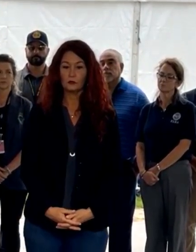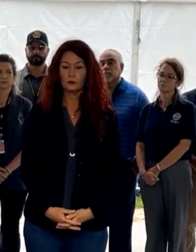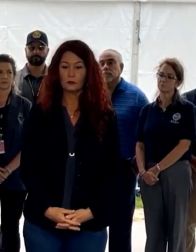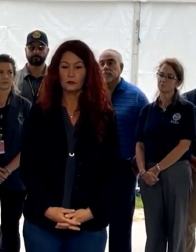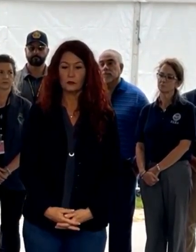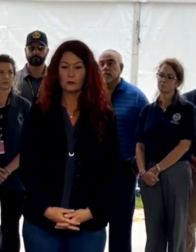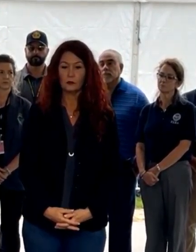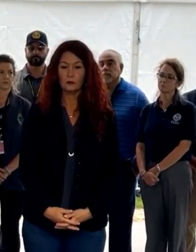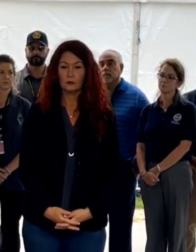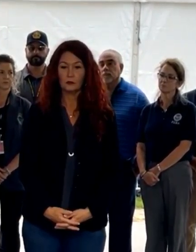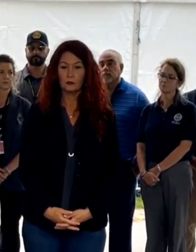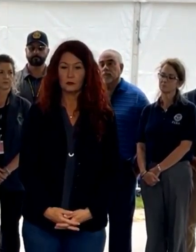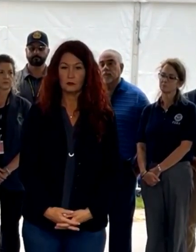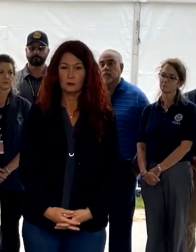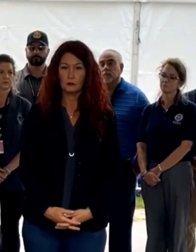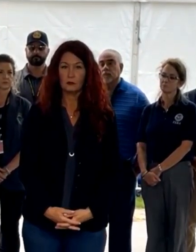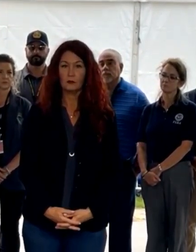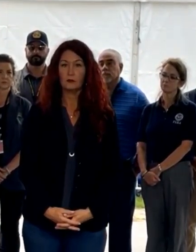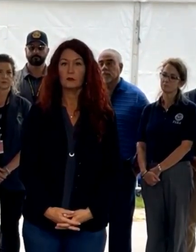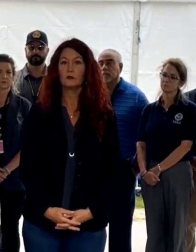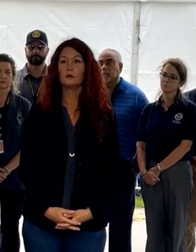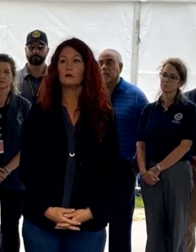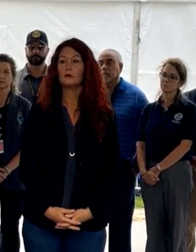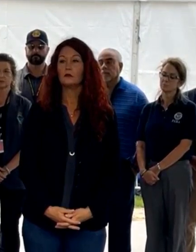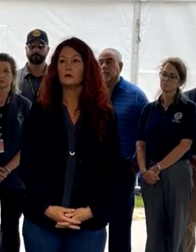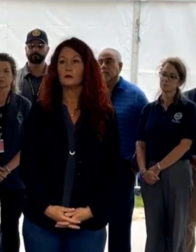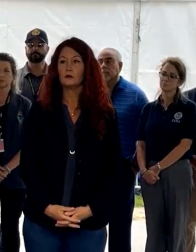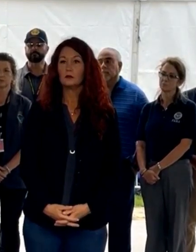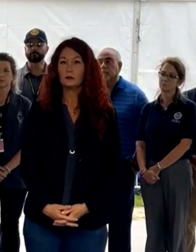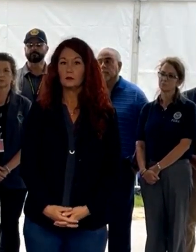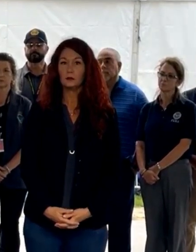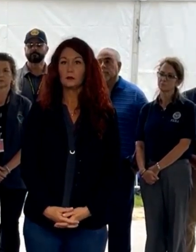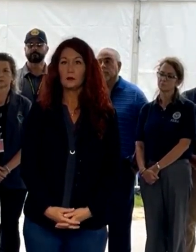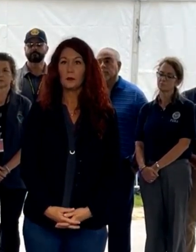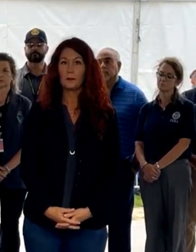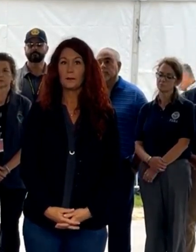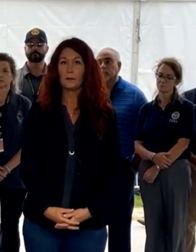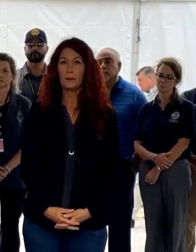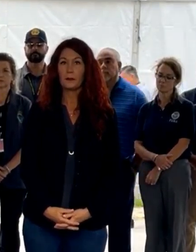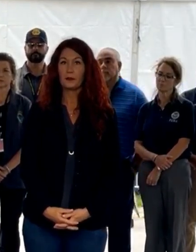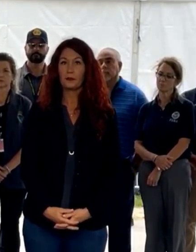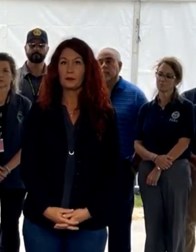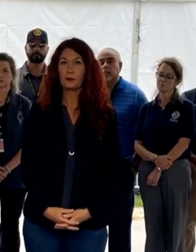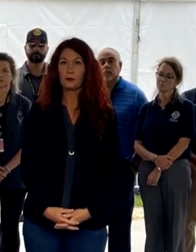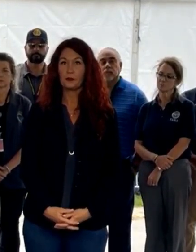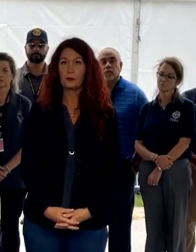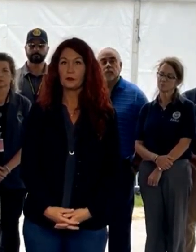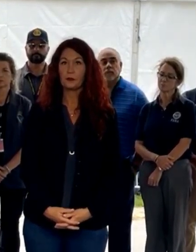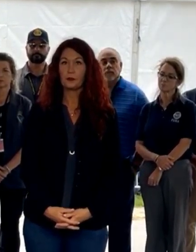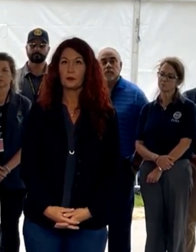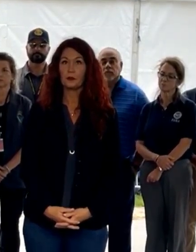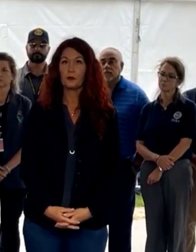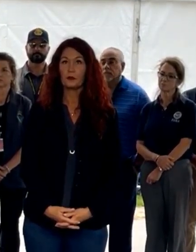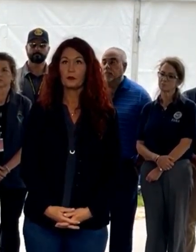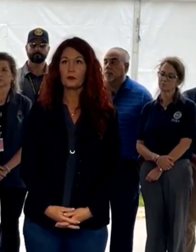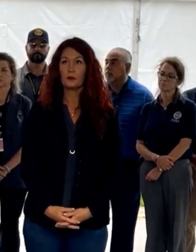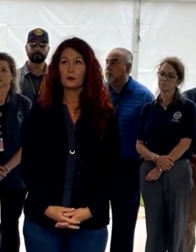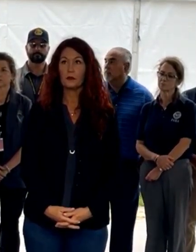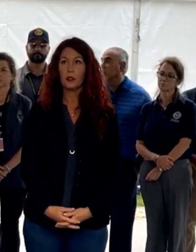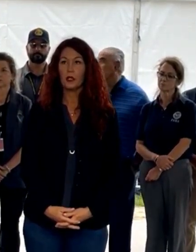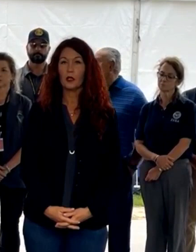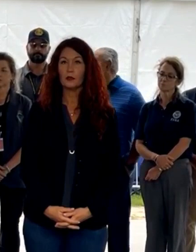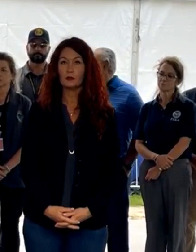que no vayan a las playas los floridanos. Antes de la tormenta, el estado emitió, bajo el liderazgo del